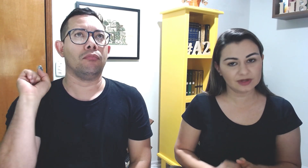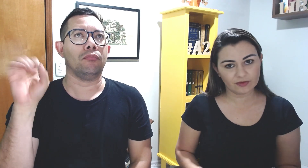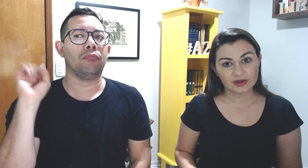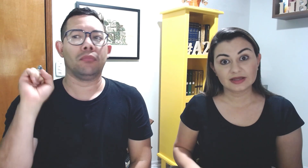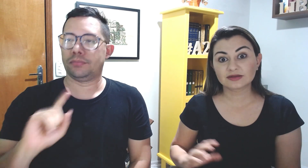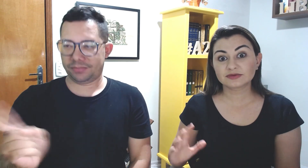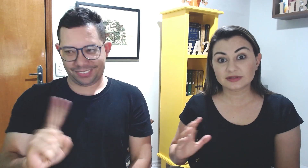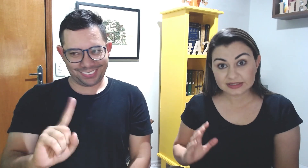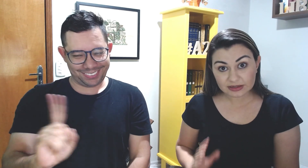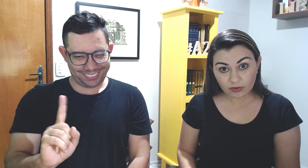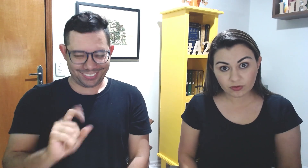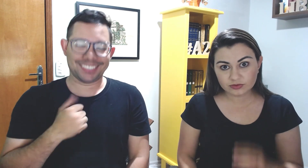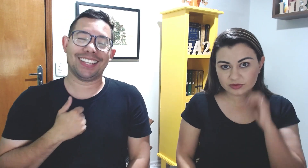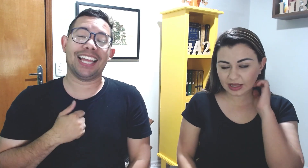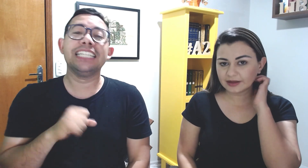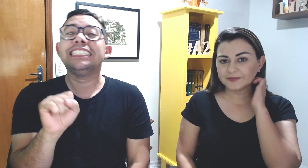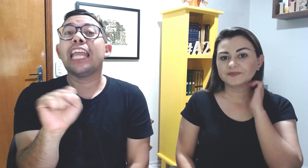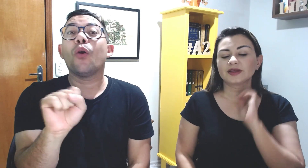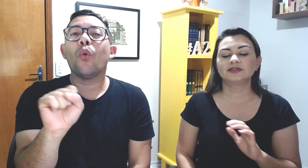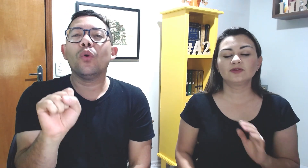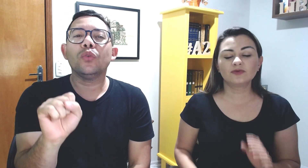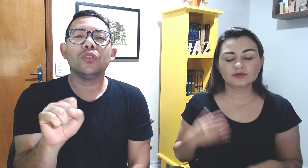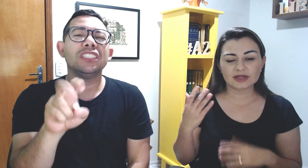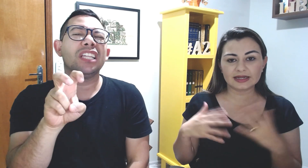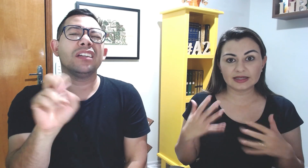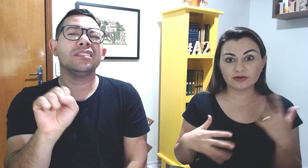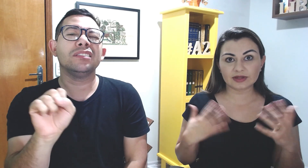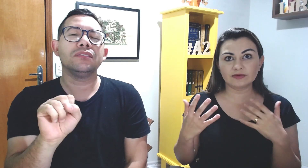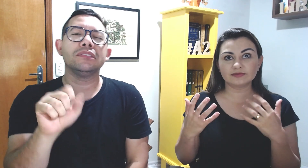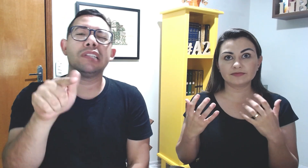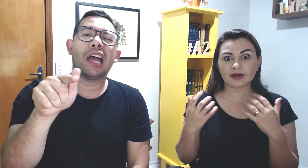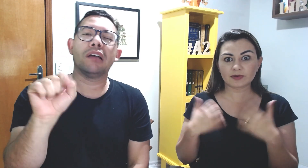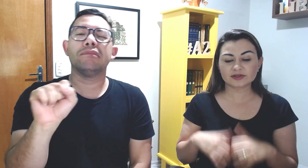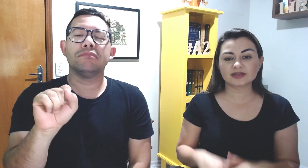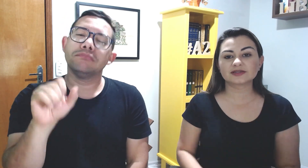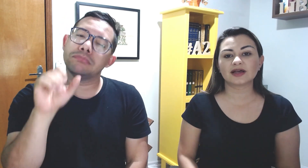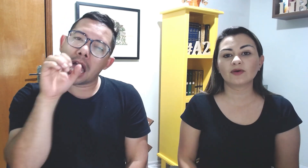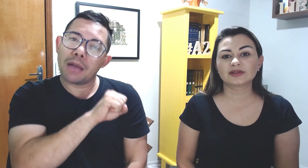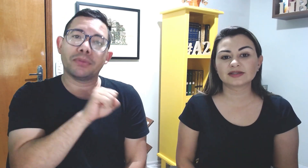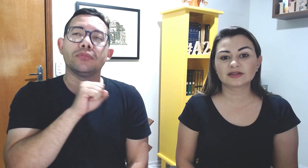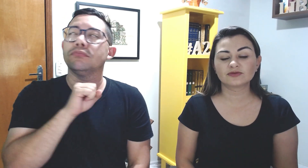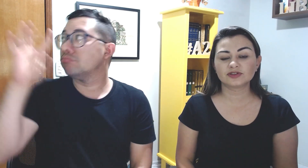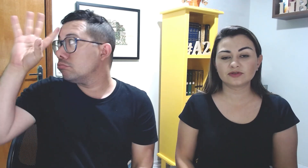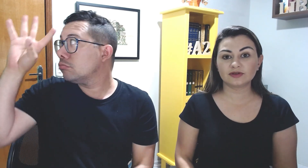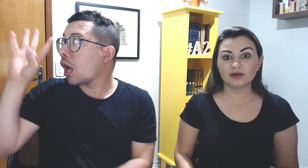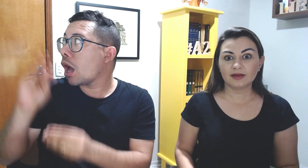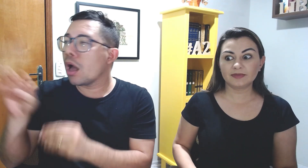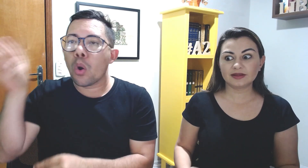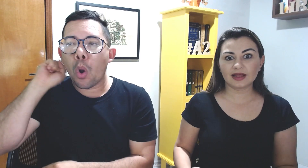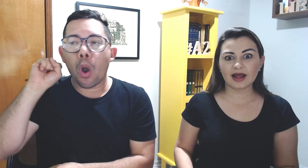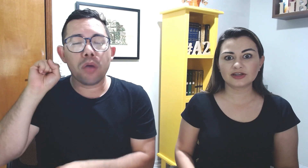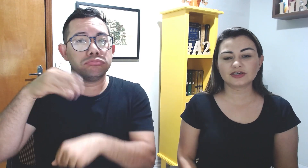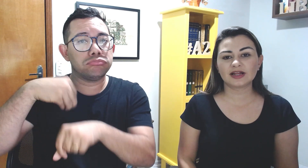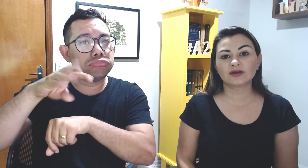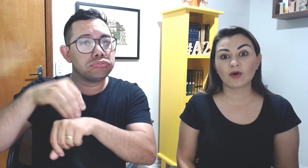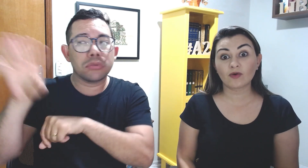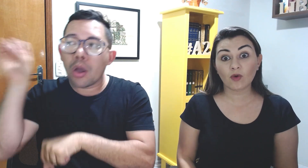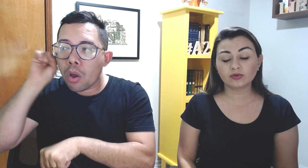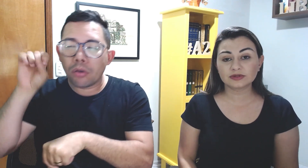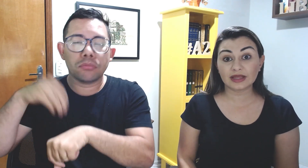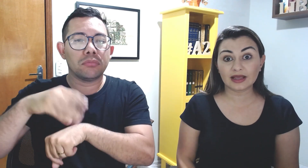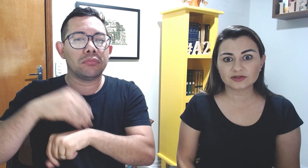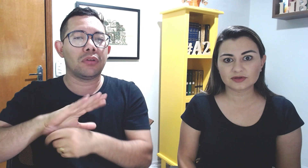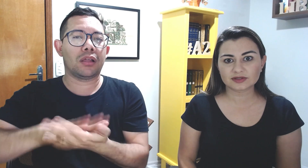esperando. Não, são segundos, tá? Segundos ali que eu tenho para processar o que está sendo dito e me interagir ali, qual é